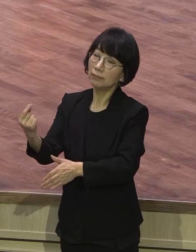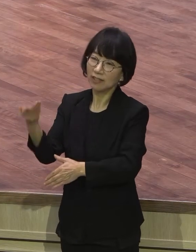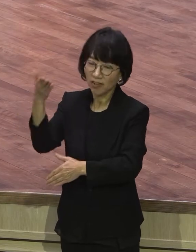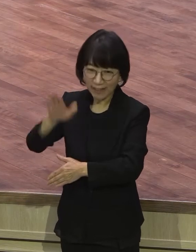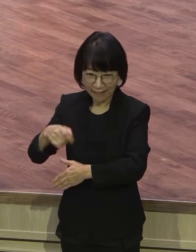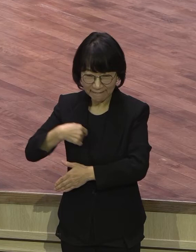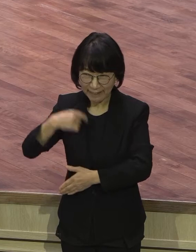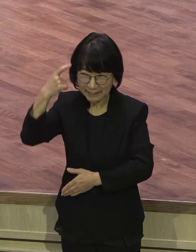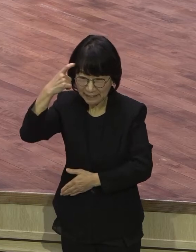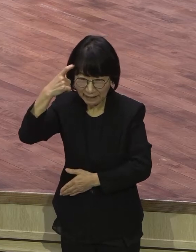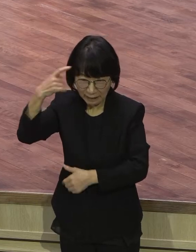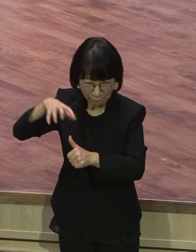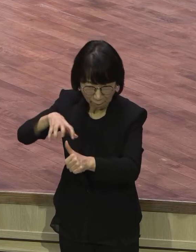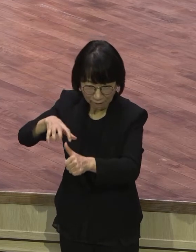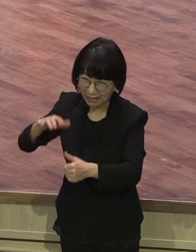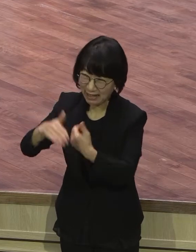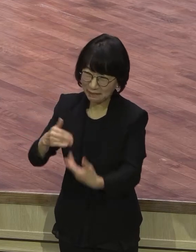틀에다 가둬놓은,